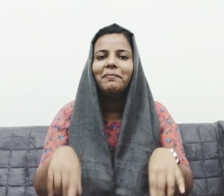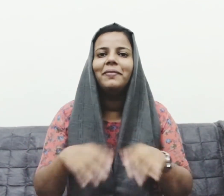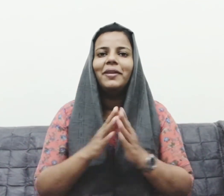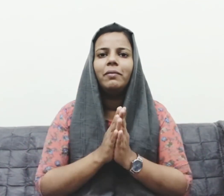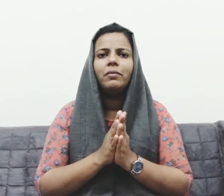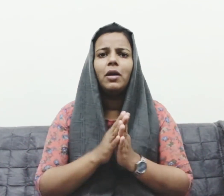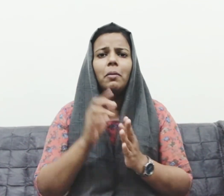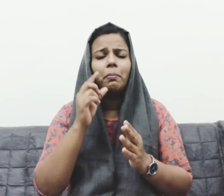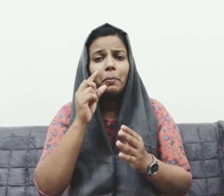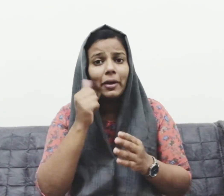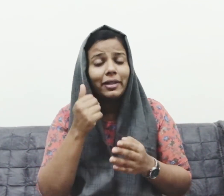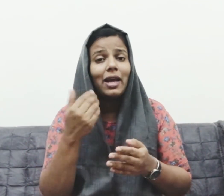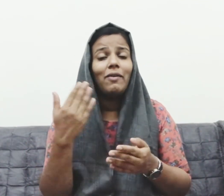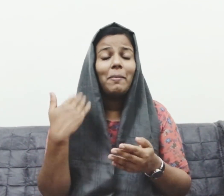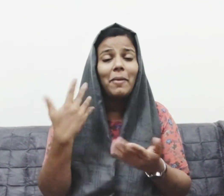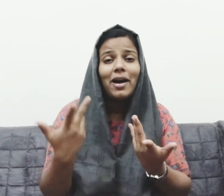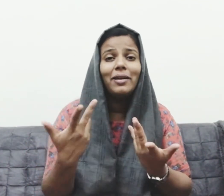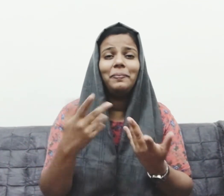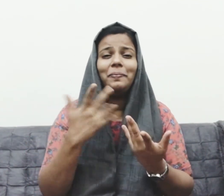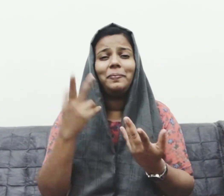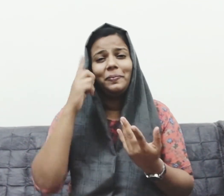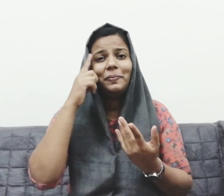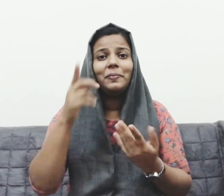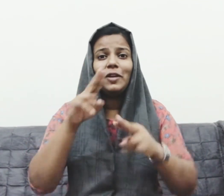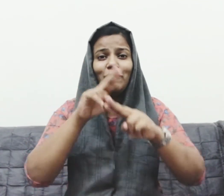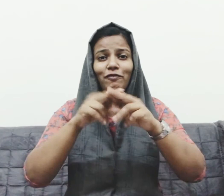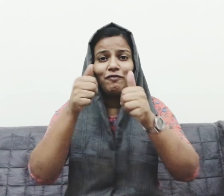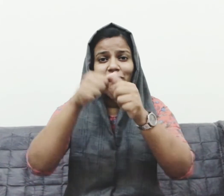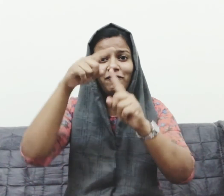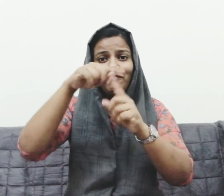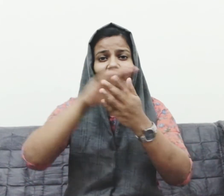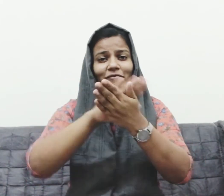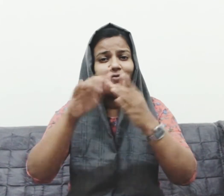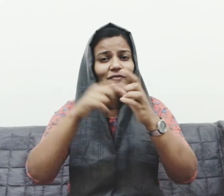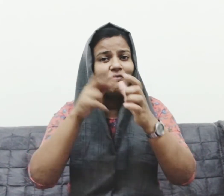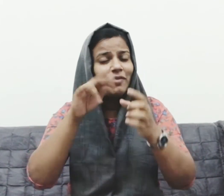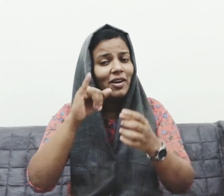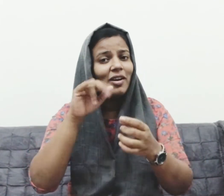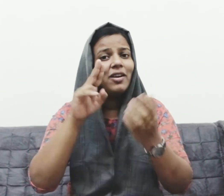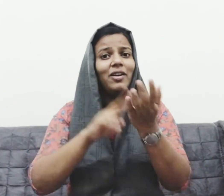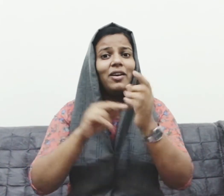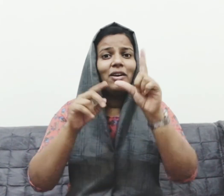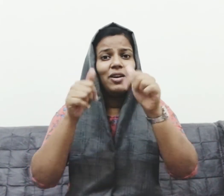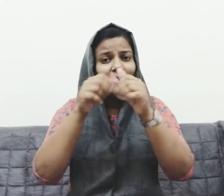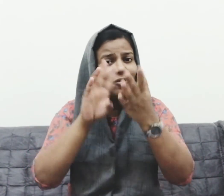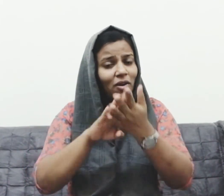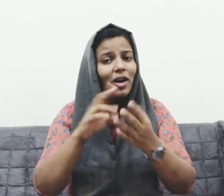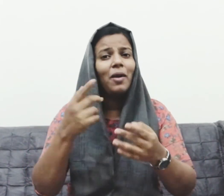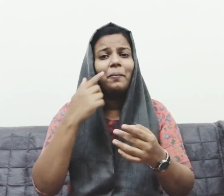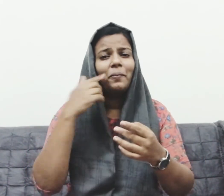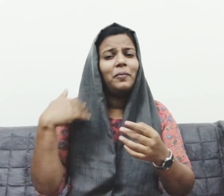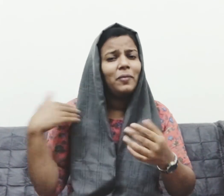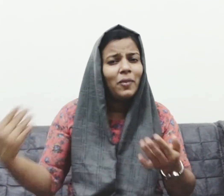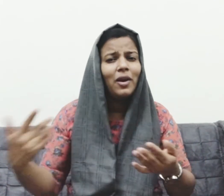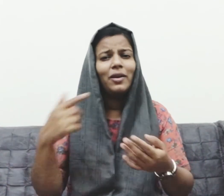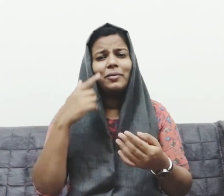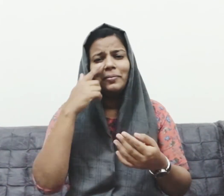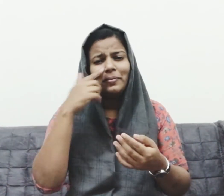അത് അമ്മായിയപ്പനോടായാലും അമ്മായിയമ്മയോടായാലും ഭാര്യയോടായാലും മക്കളോടായാലും മരുമക്കളോടായാലും സഹോദരനോടായാലും